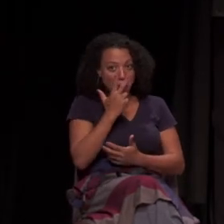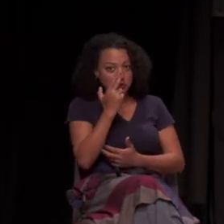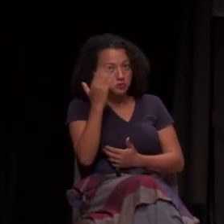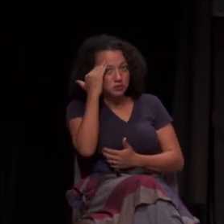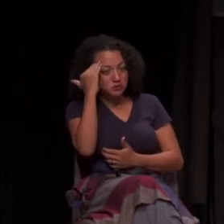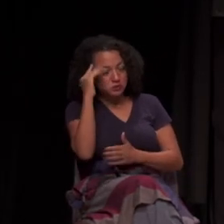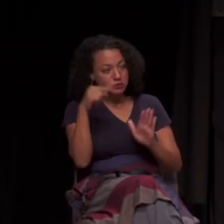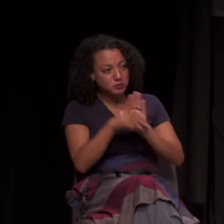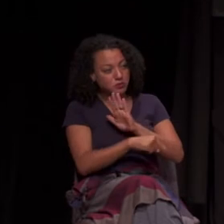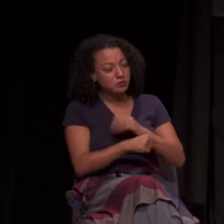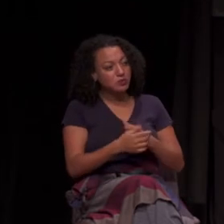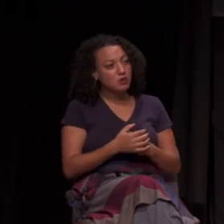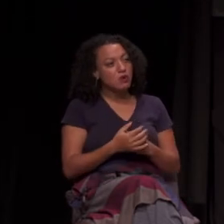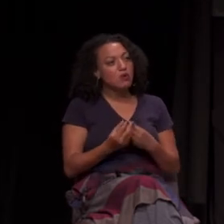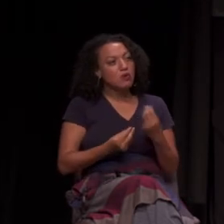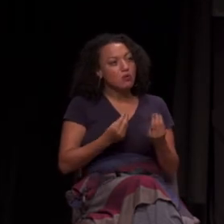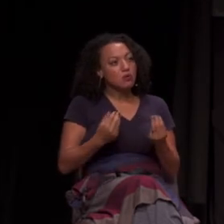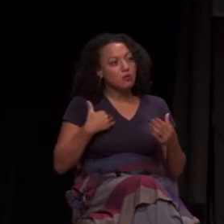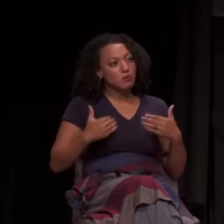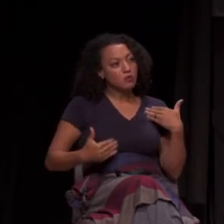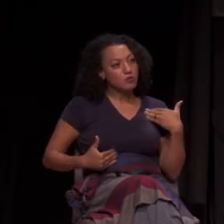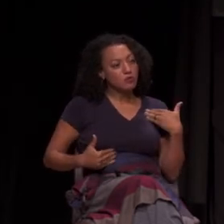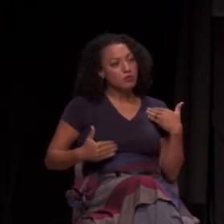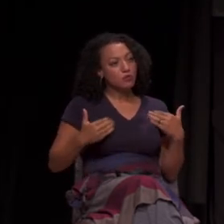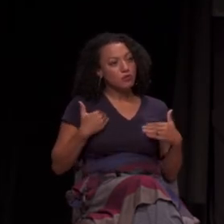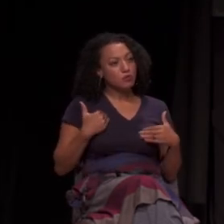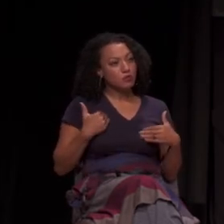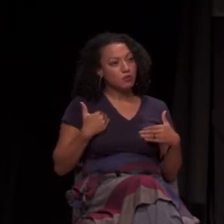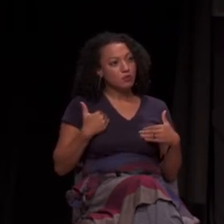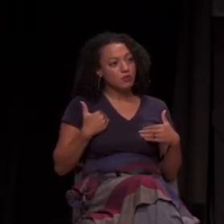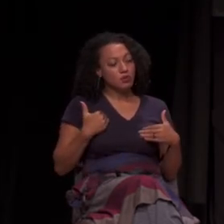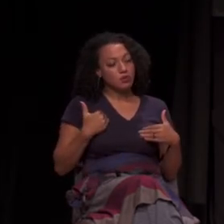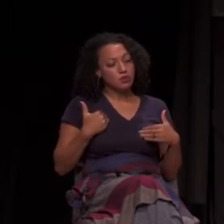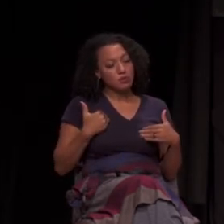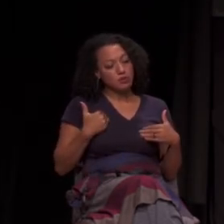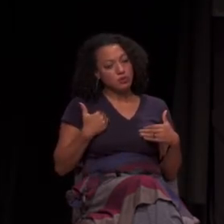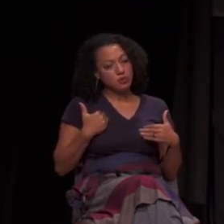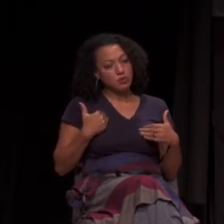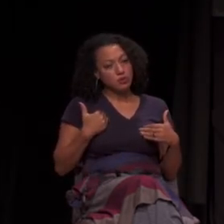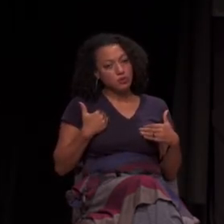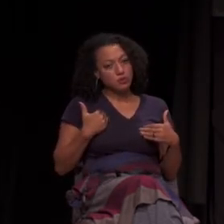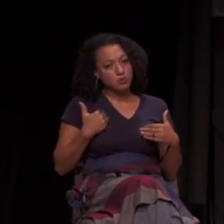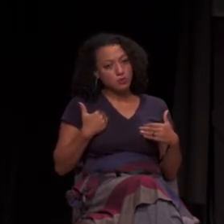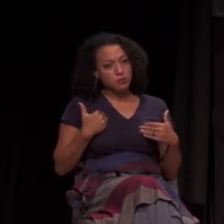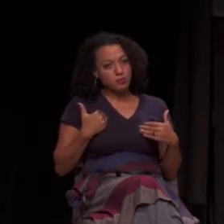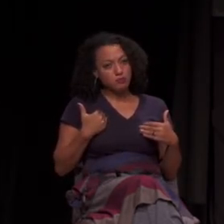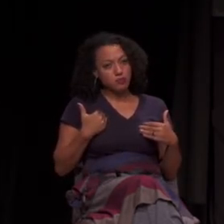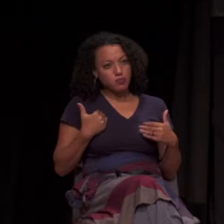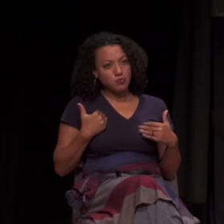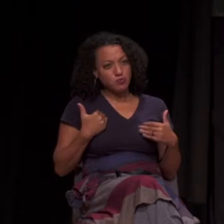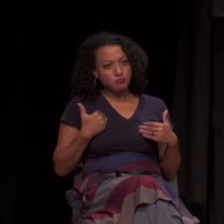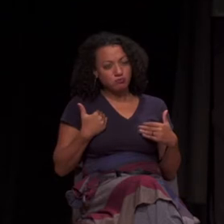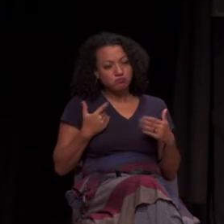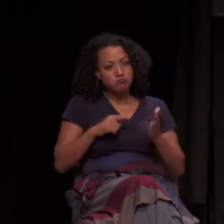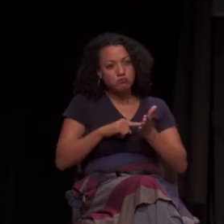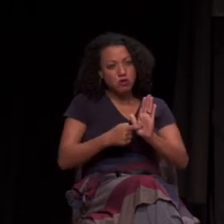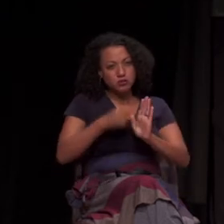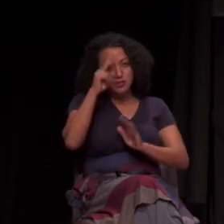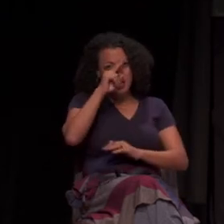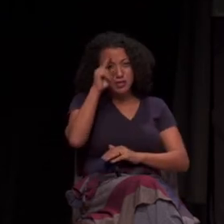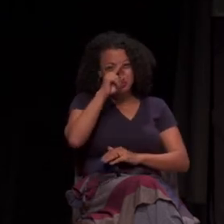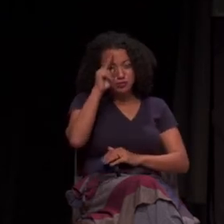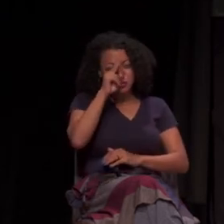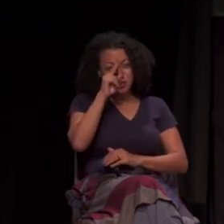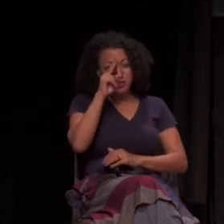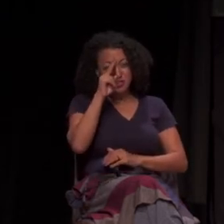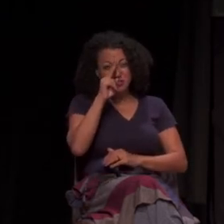pergunta, como colocar o corpo em contraste com uma história que é tão impessoal,